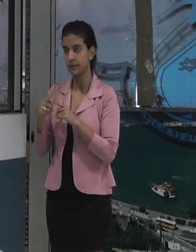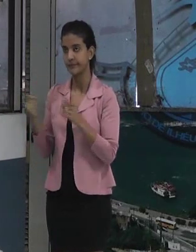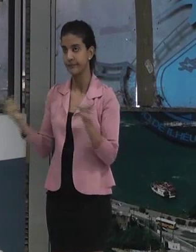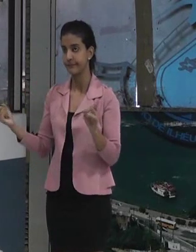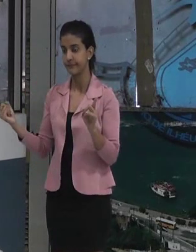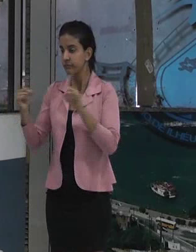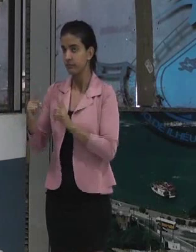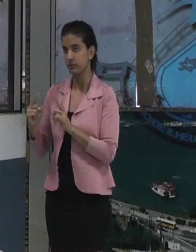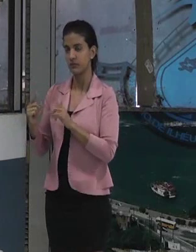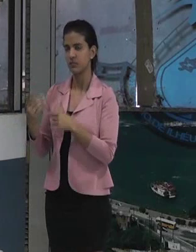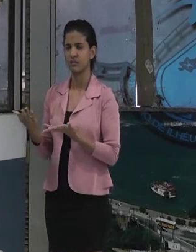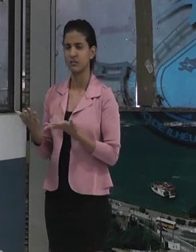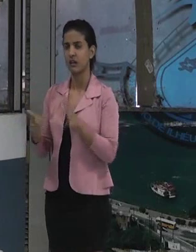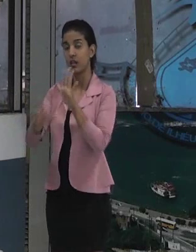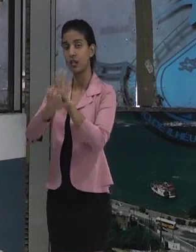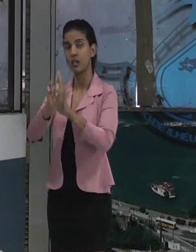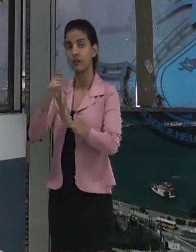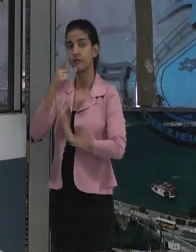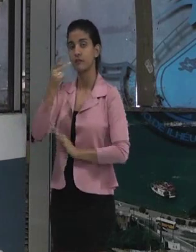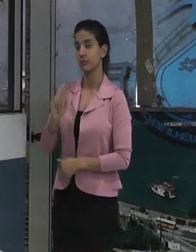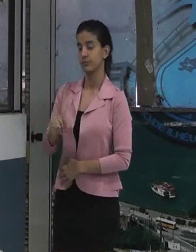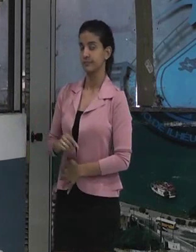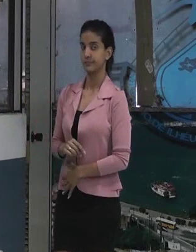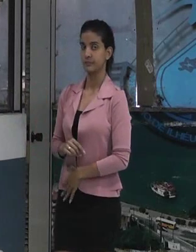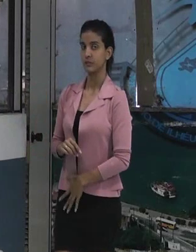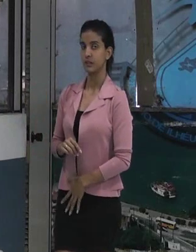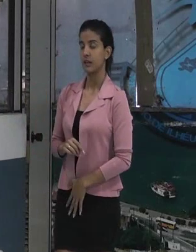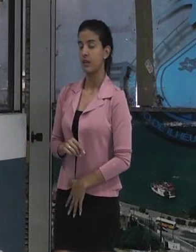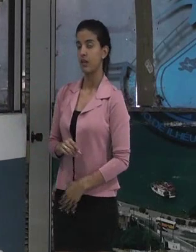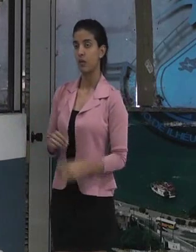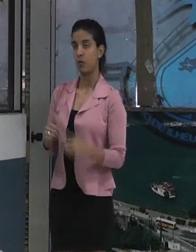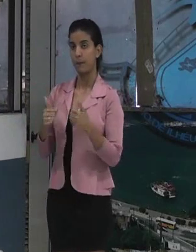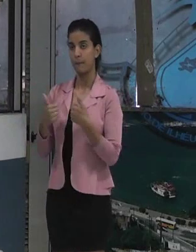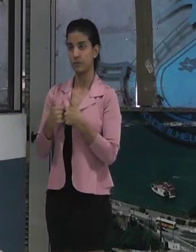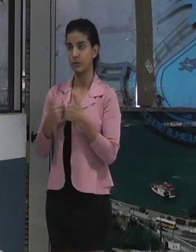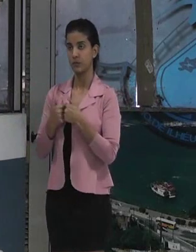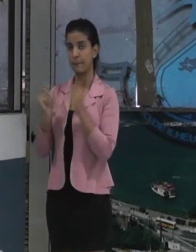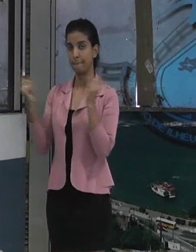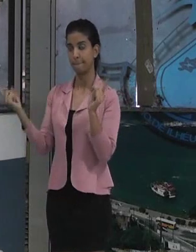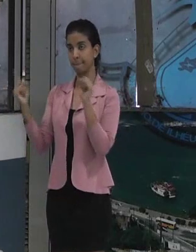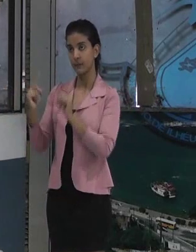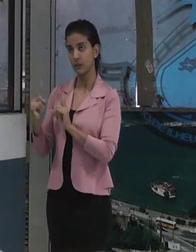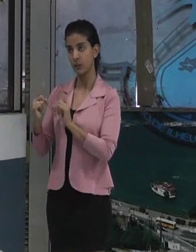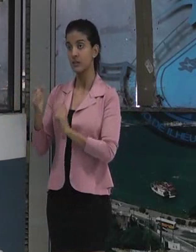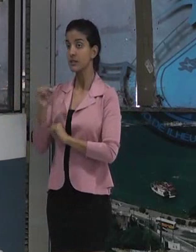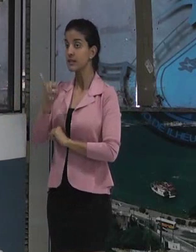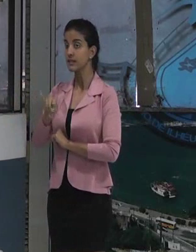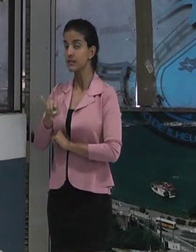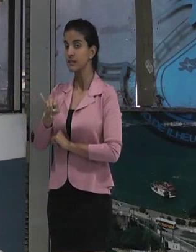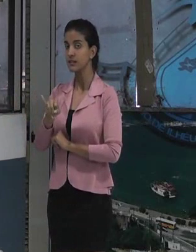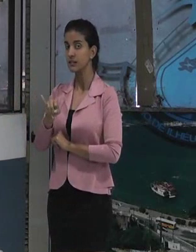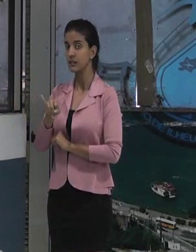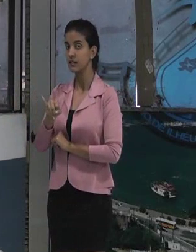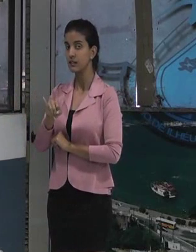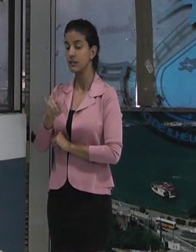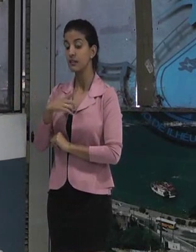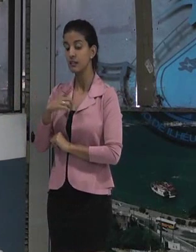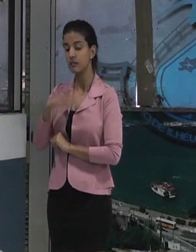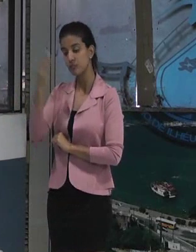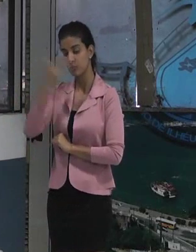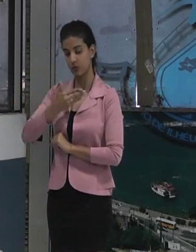lei diz de que só poderá ter micro-ônibus onde não puder